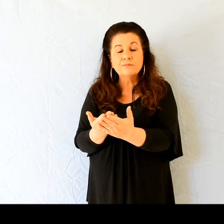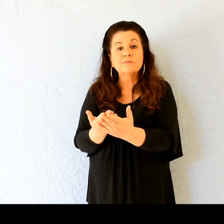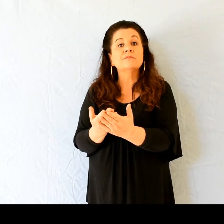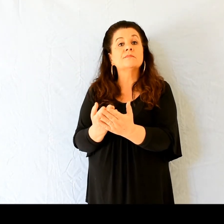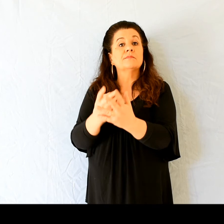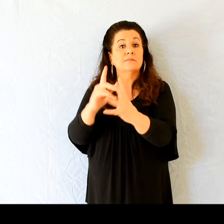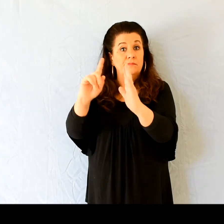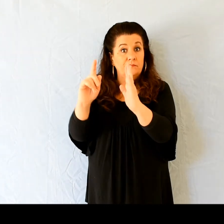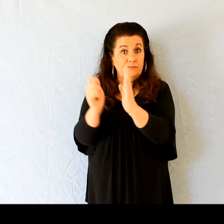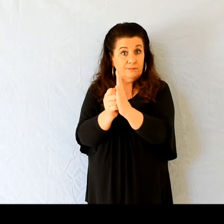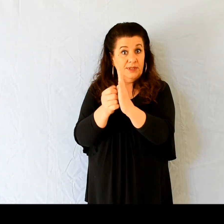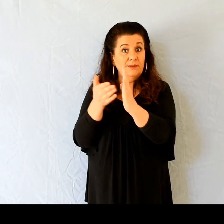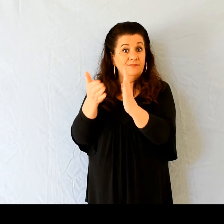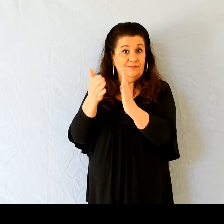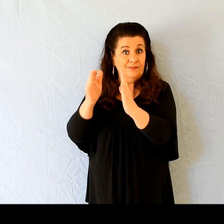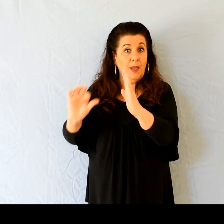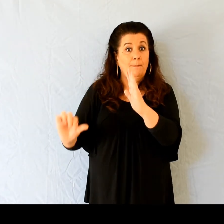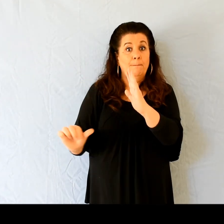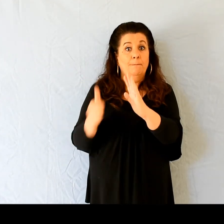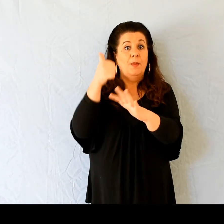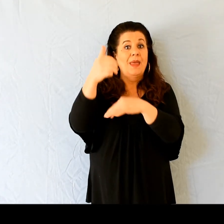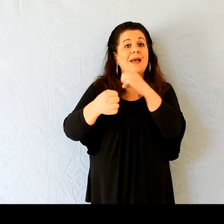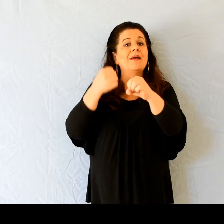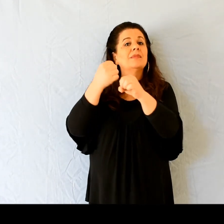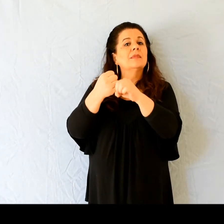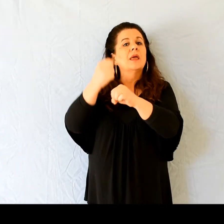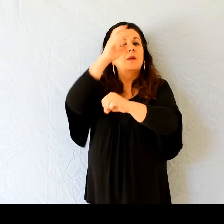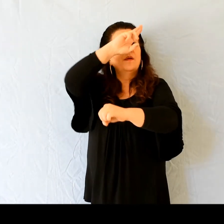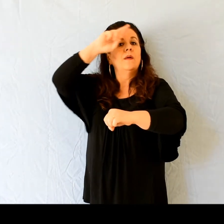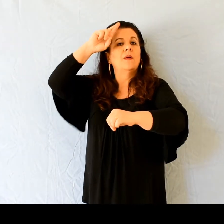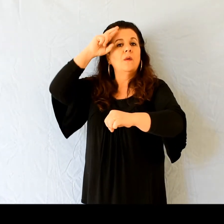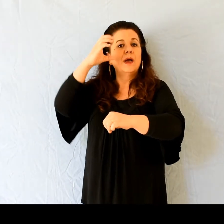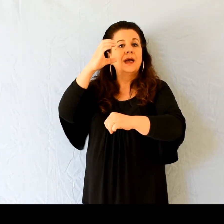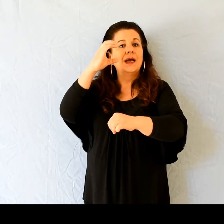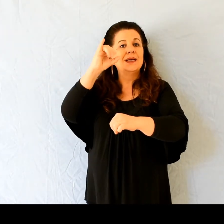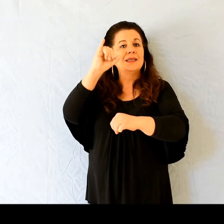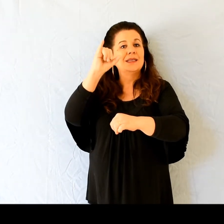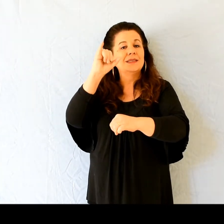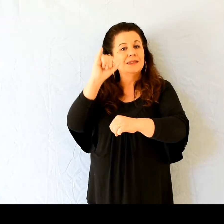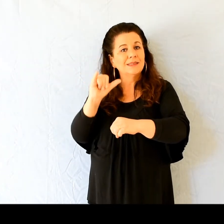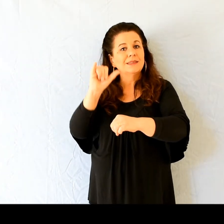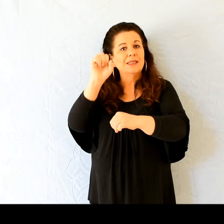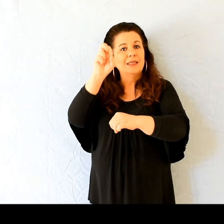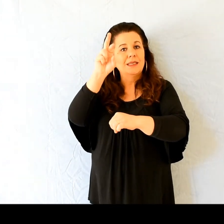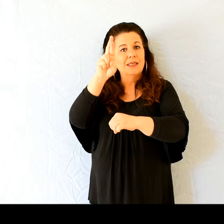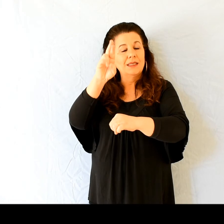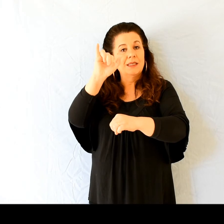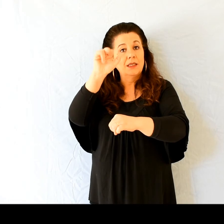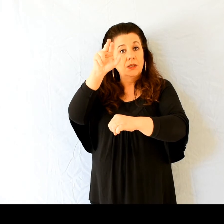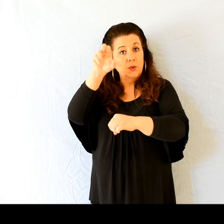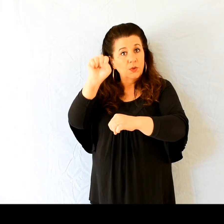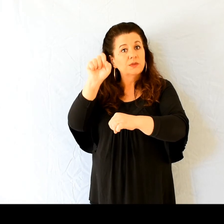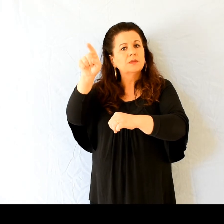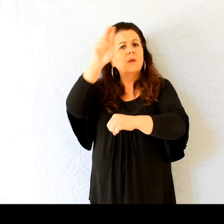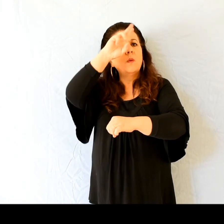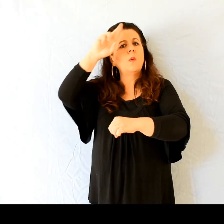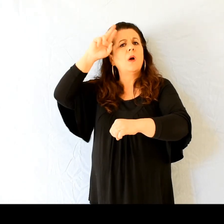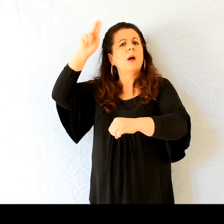Or, la première année du règne de Cyrus, roi de Perse, pour que soit accomplie